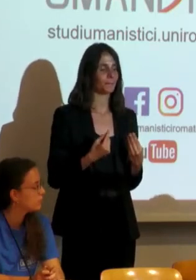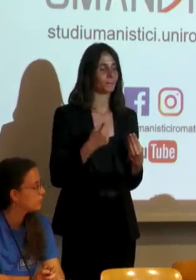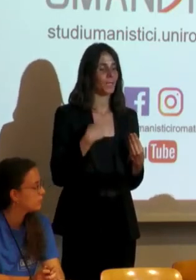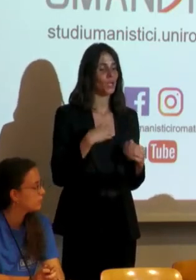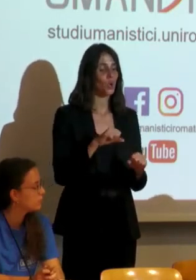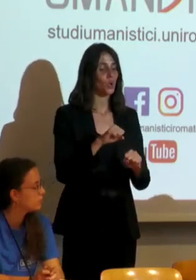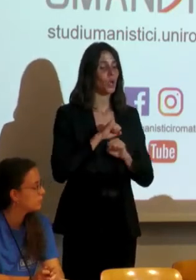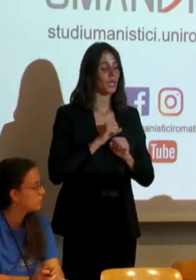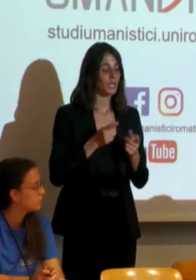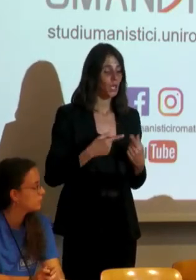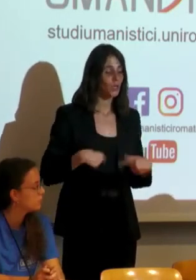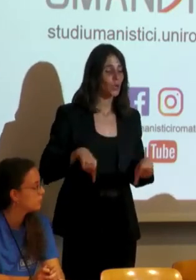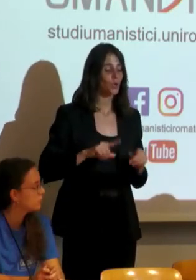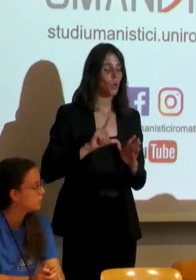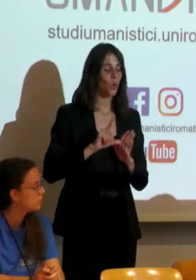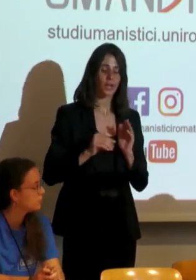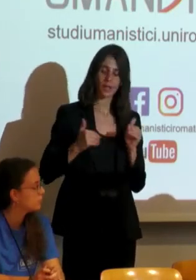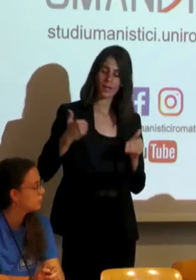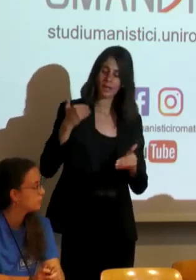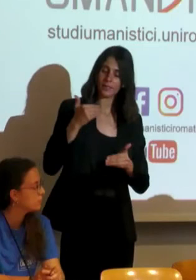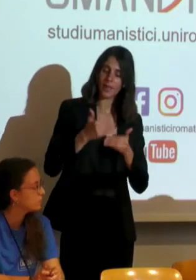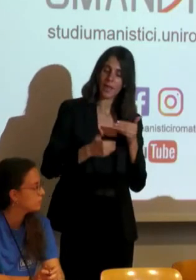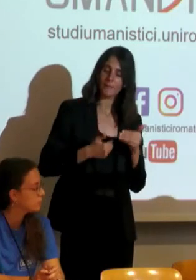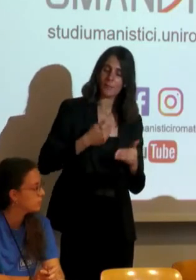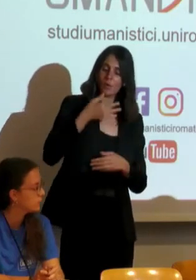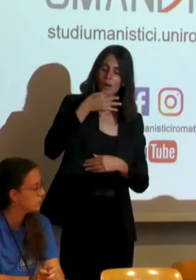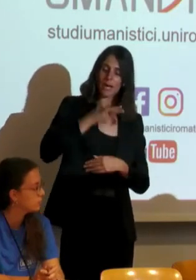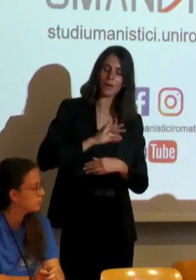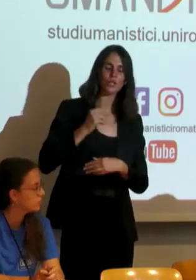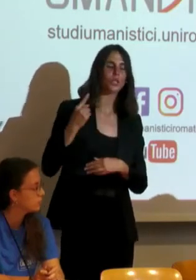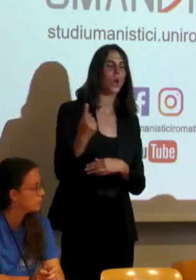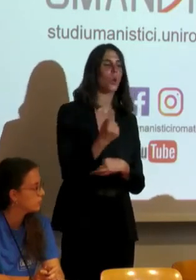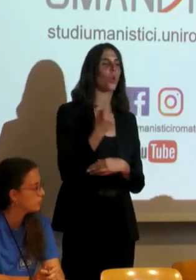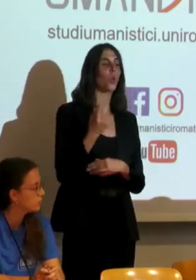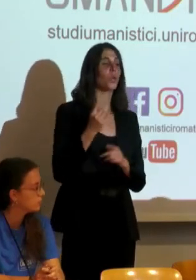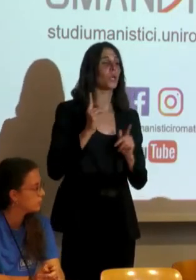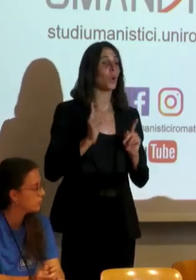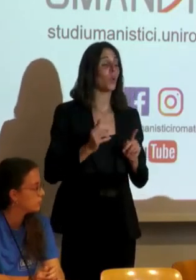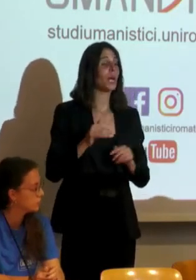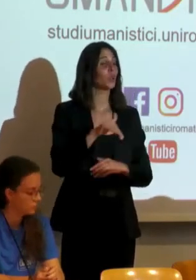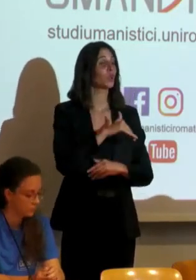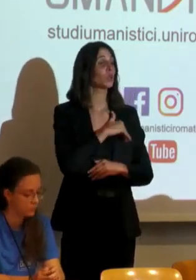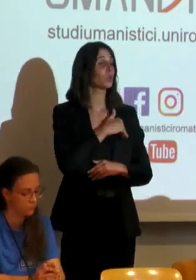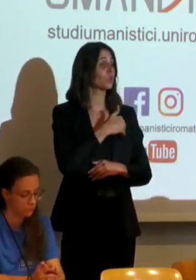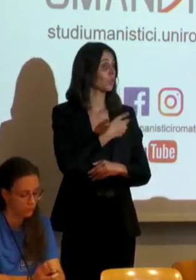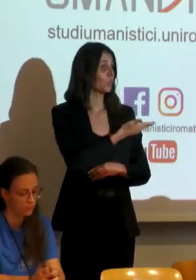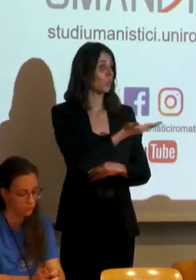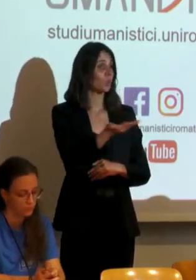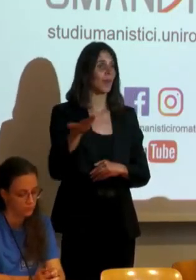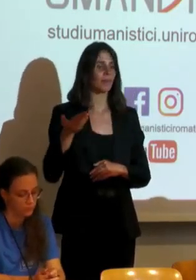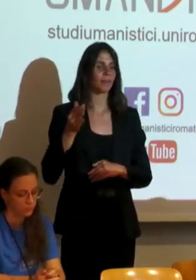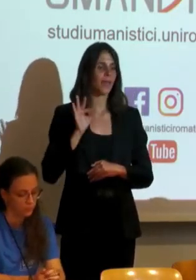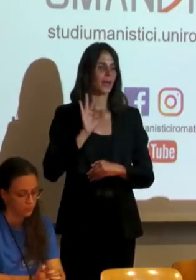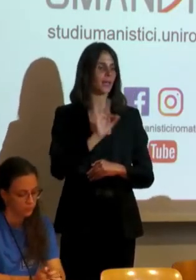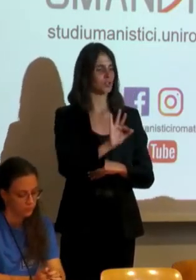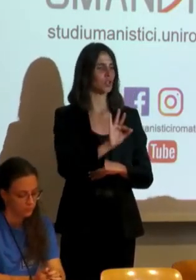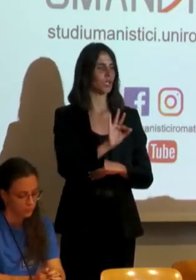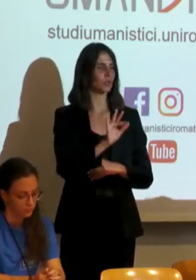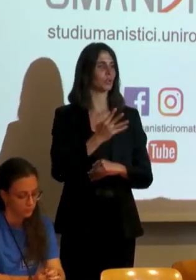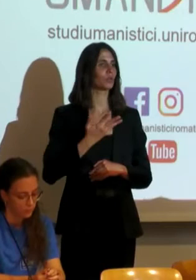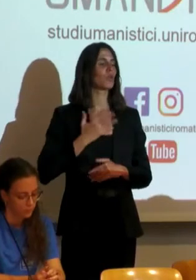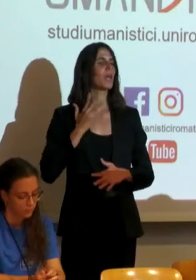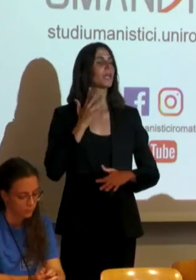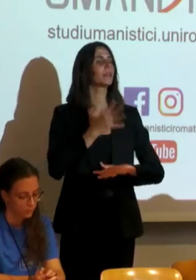tempo la capacità di mettere al centro lo studente, con un'azione di tutorato che vede l'intervento dei docenti, ma anche